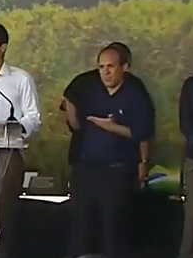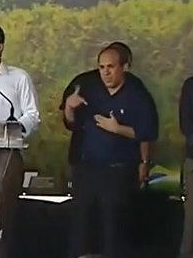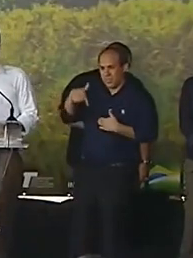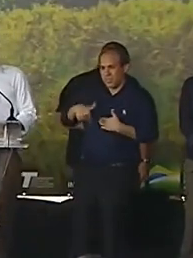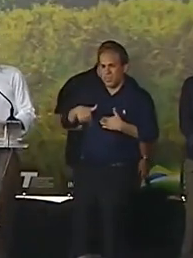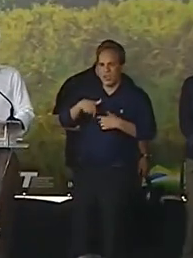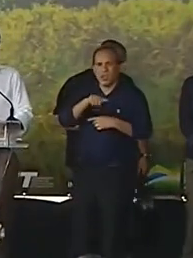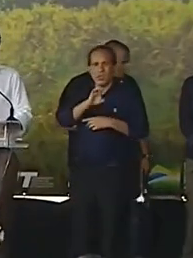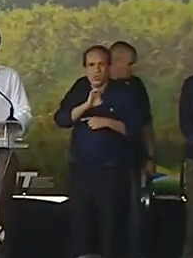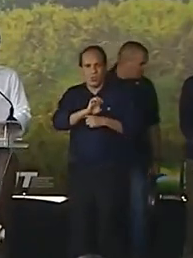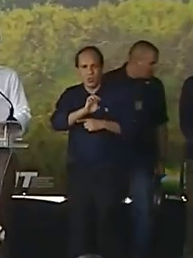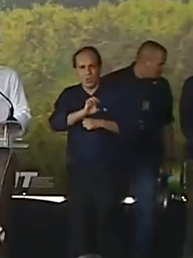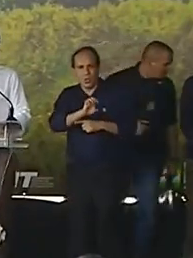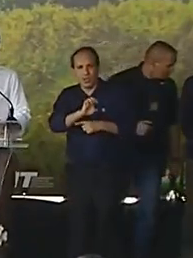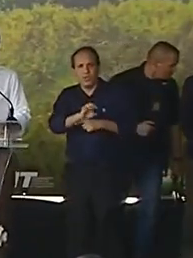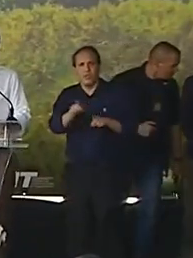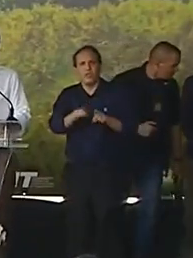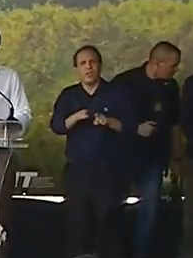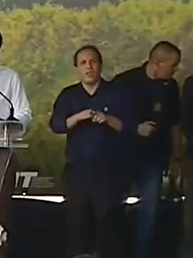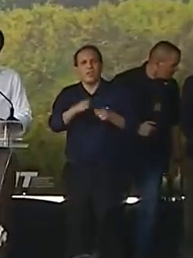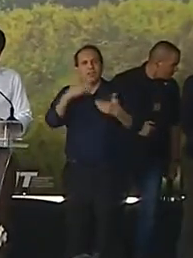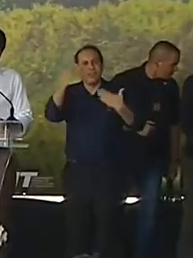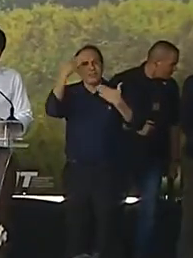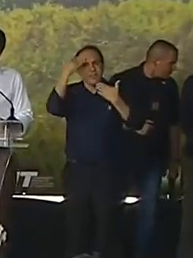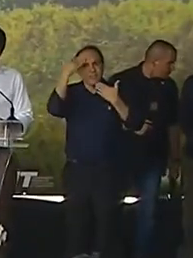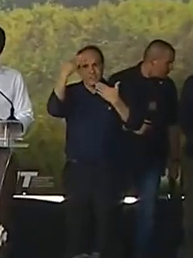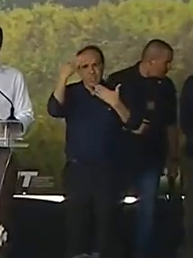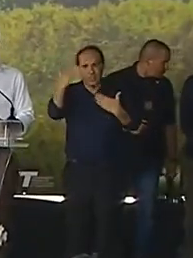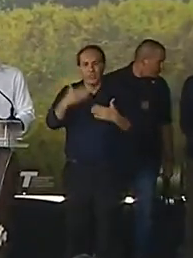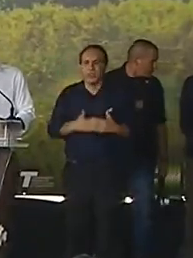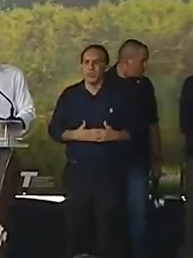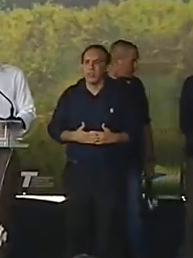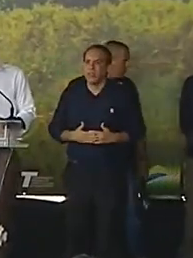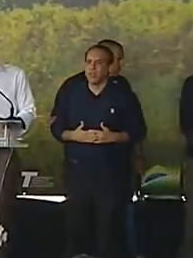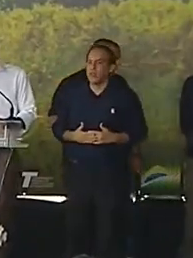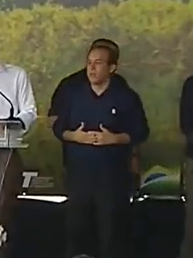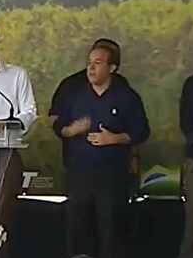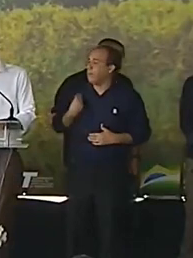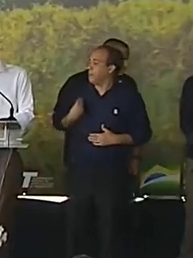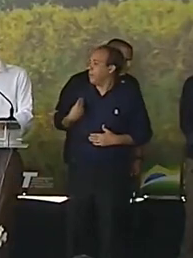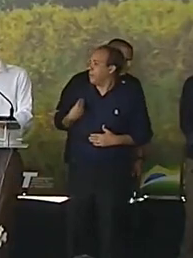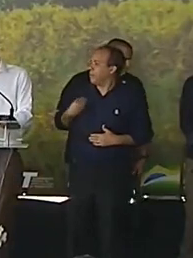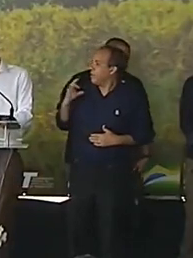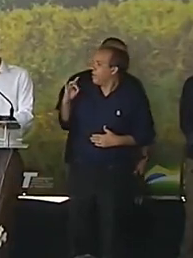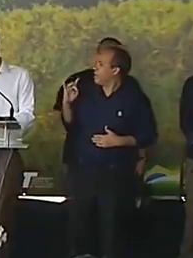Estado. O agradecimento pela presença de Vossas Excelências.